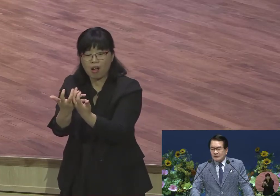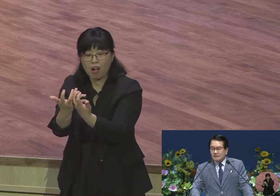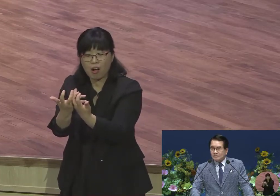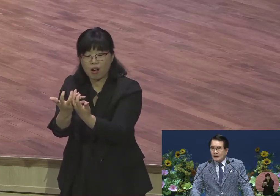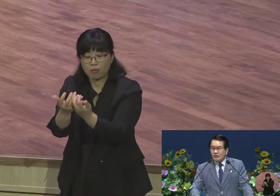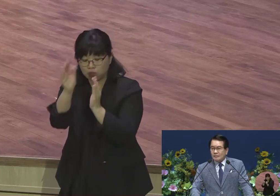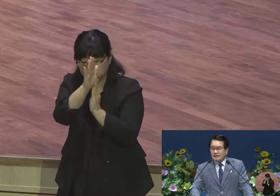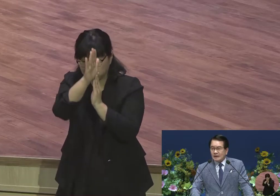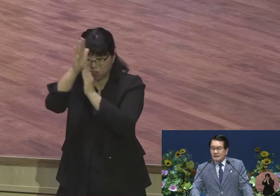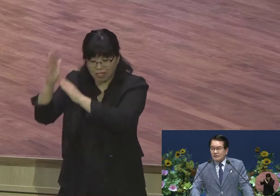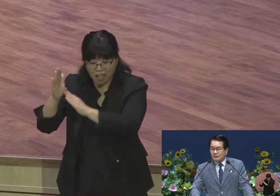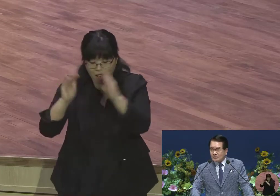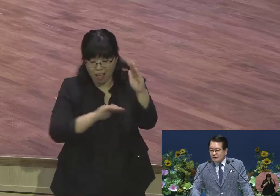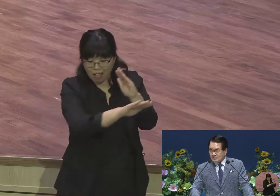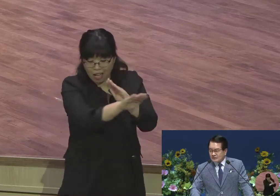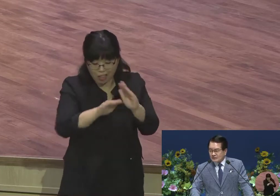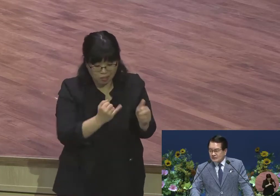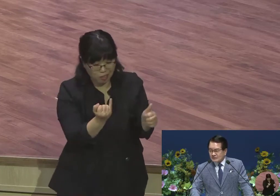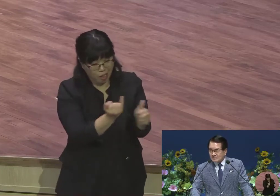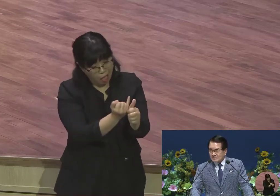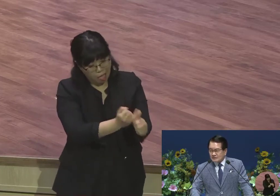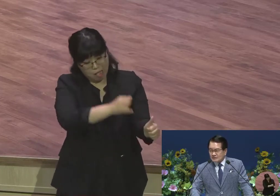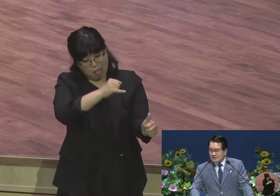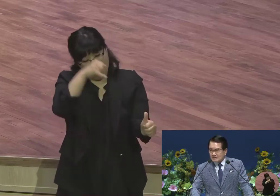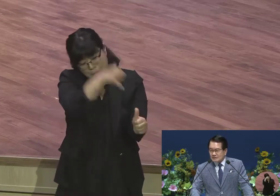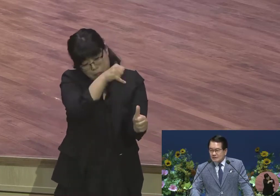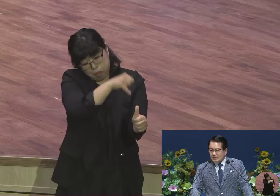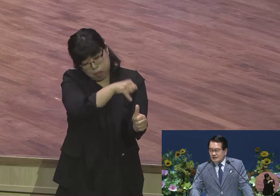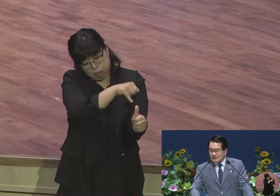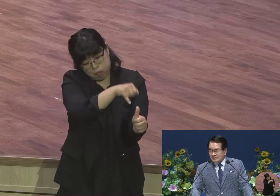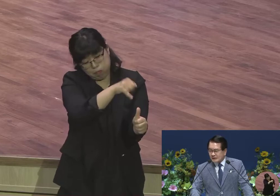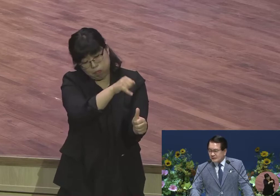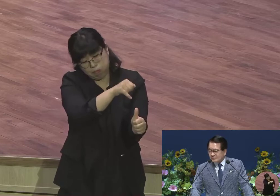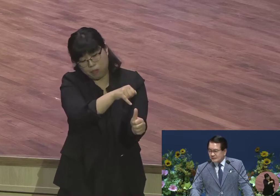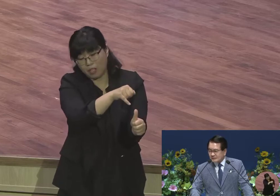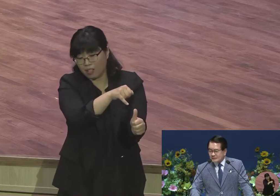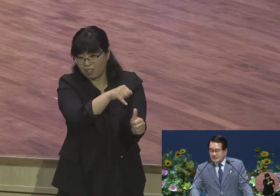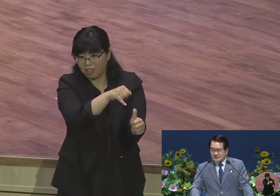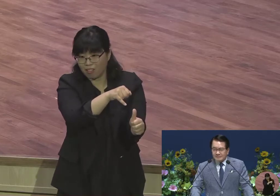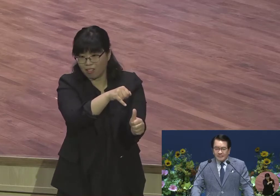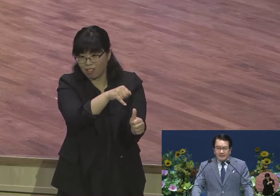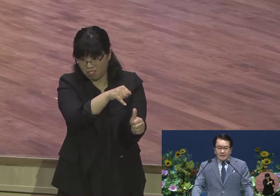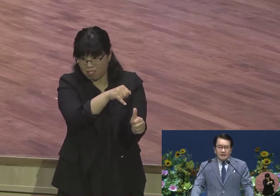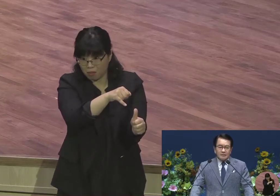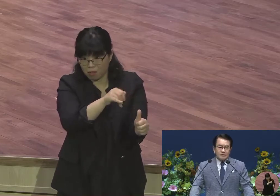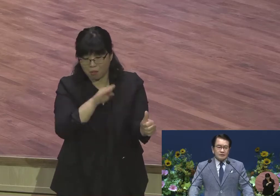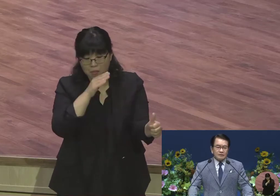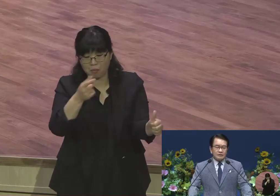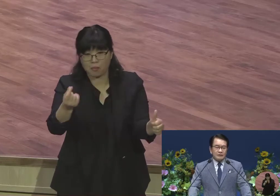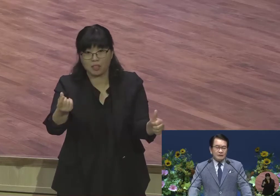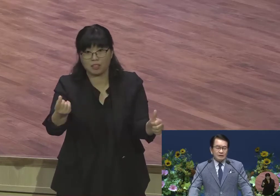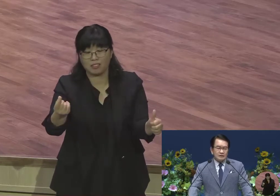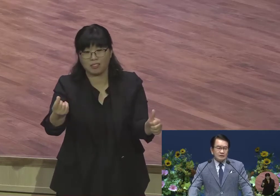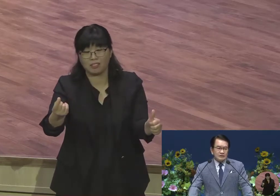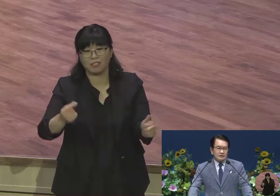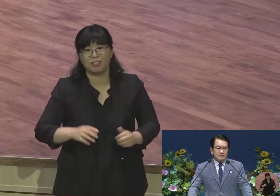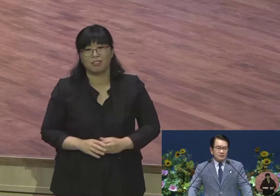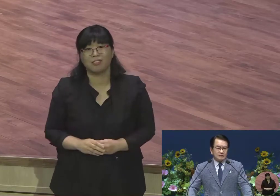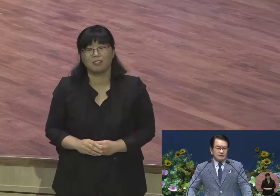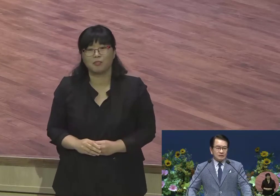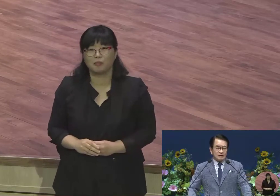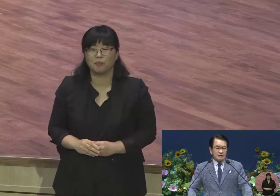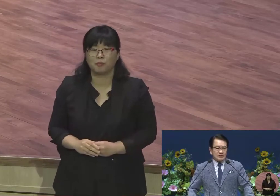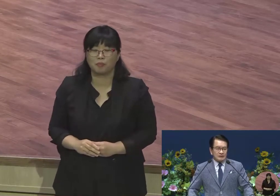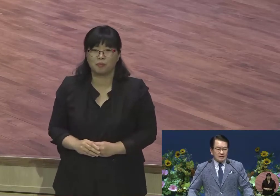남자들 별로 매세 안 들어도 이 자리에 앉았는데 그러니까 보세요. 그러니까 영적